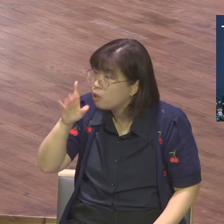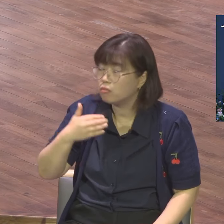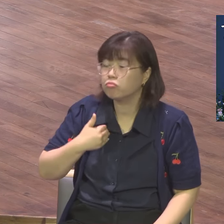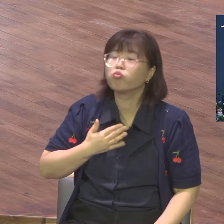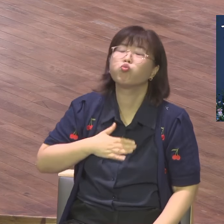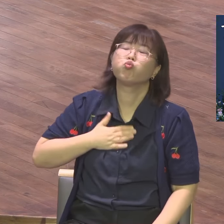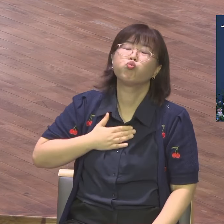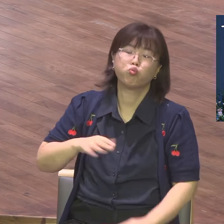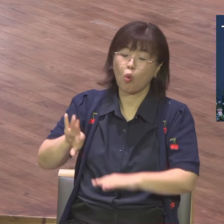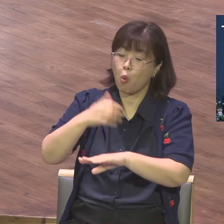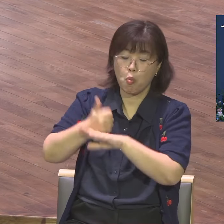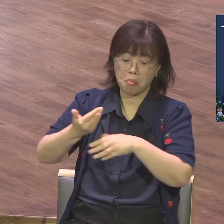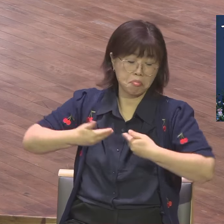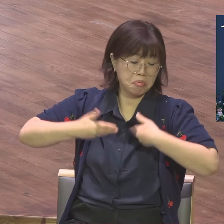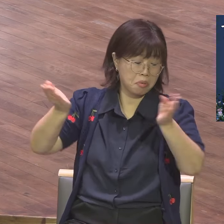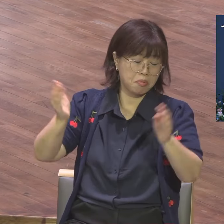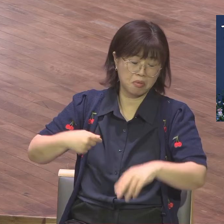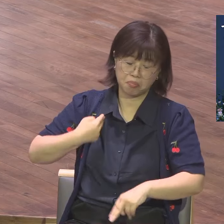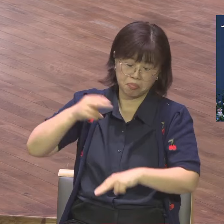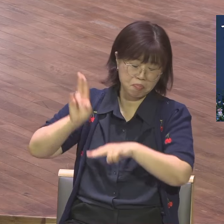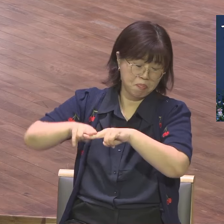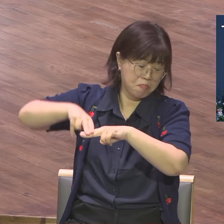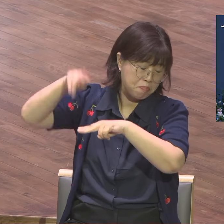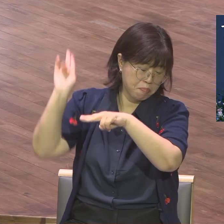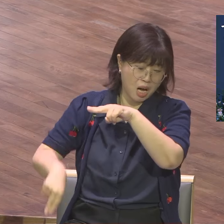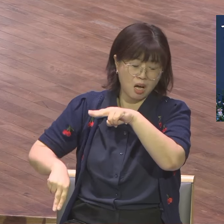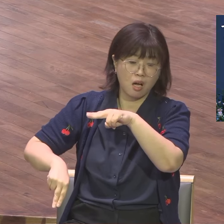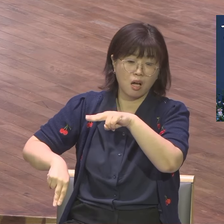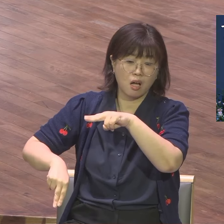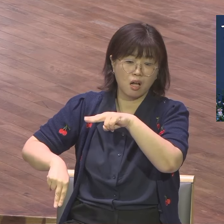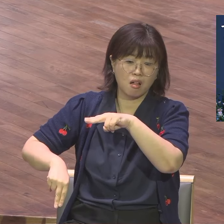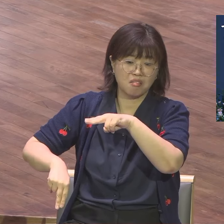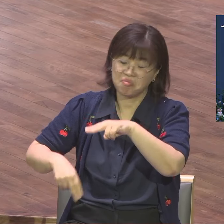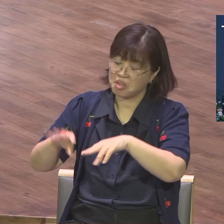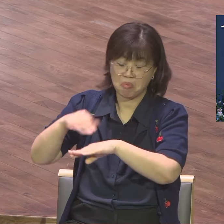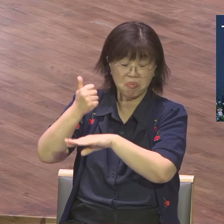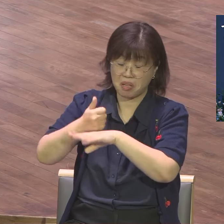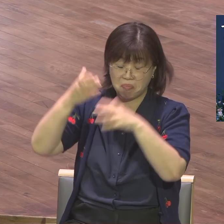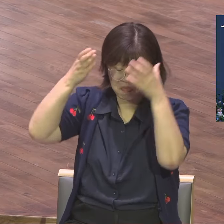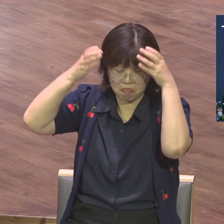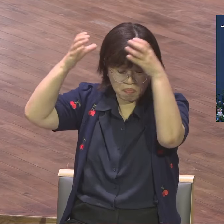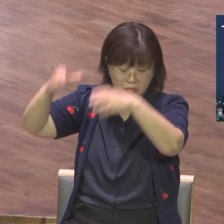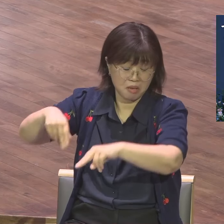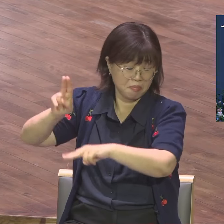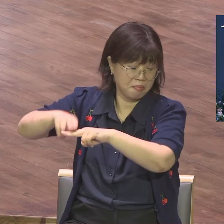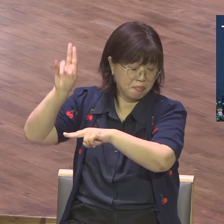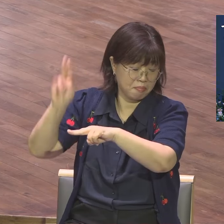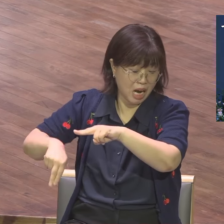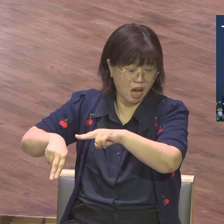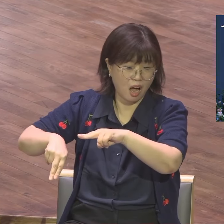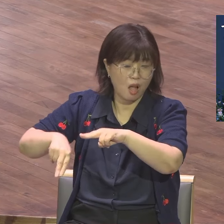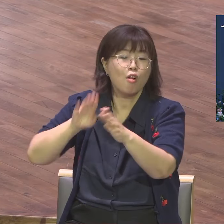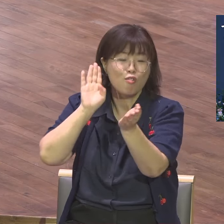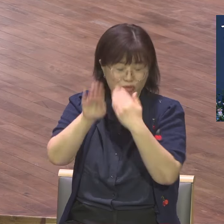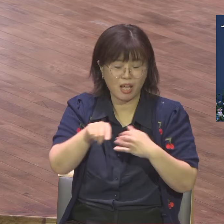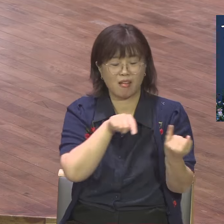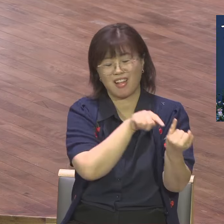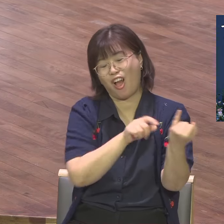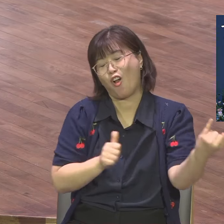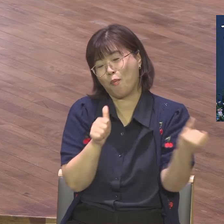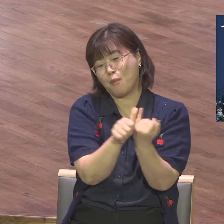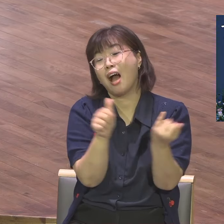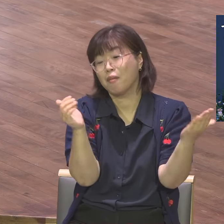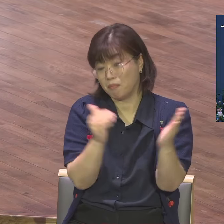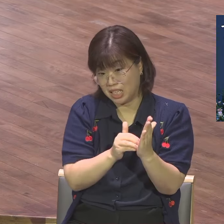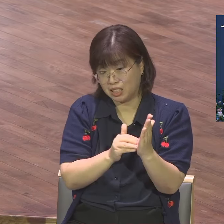깨달았습니다. 라는 퇴임의 말을 하고 왕위를 내려놨습니다. 그 후에 영국에서